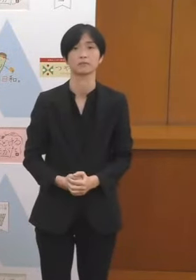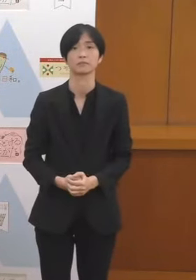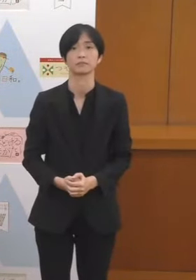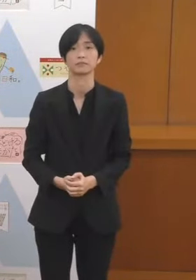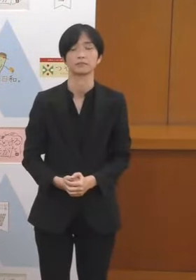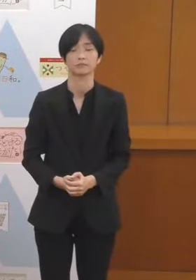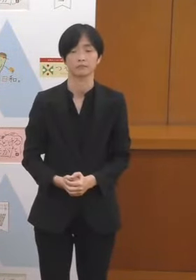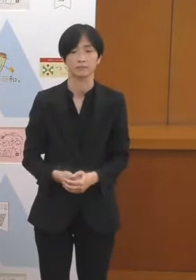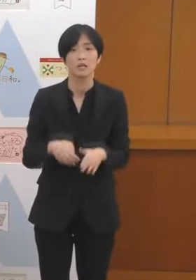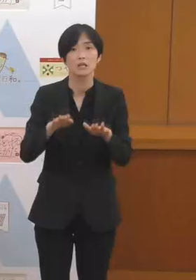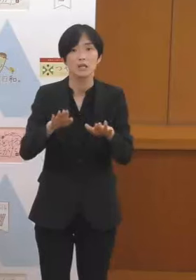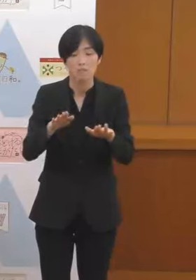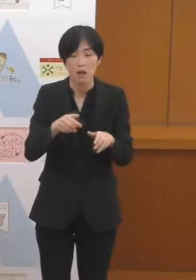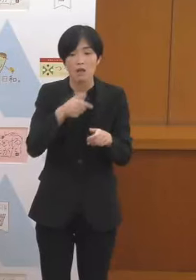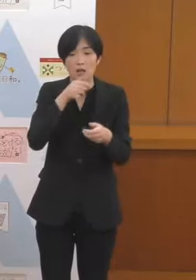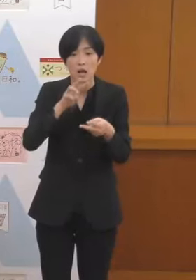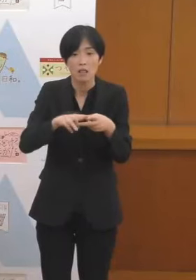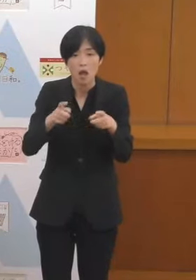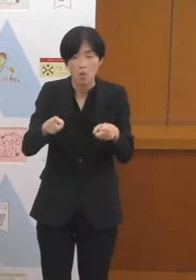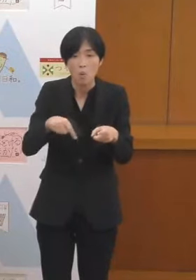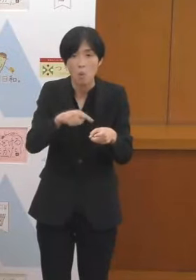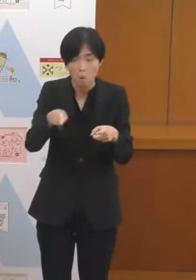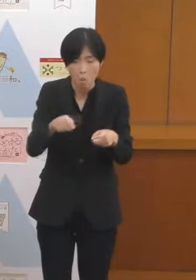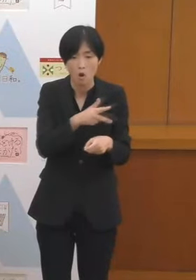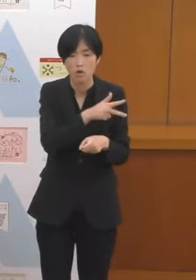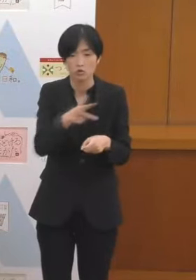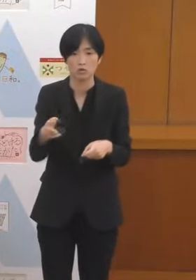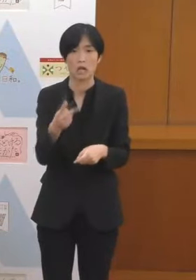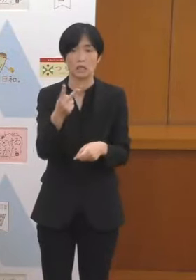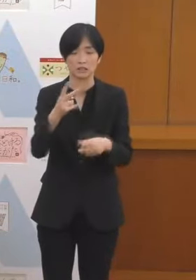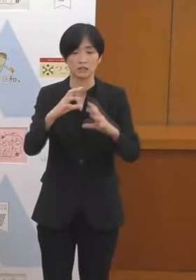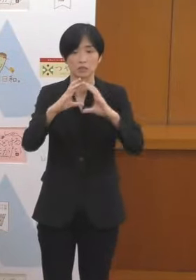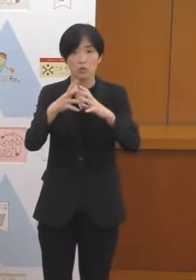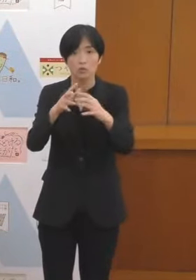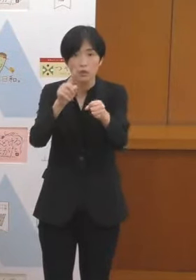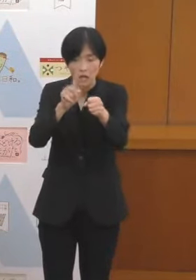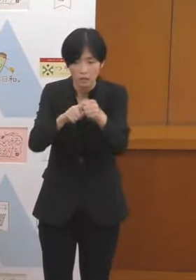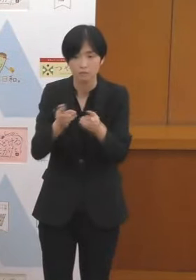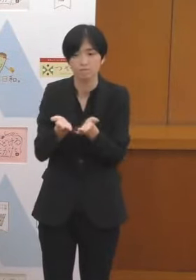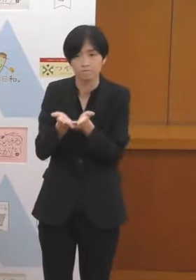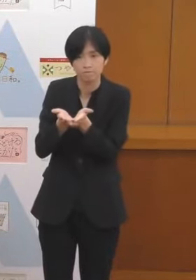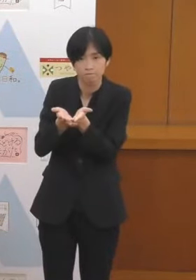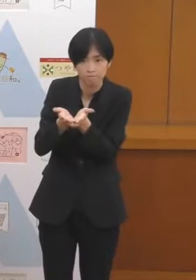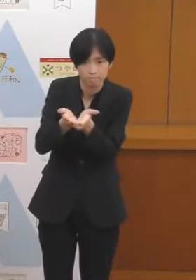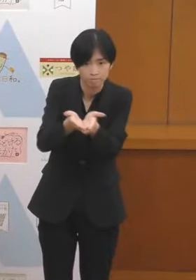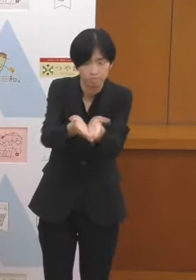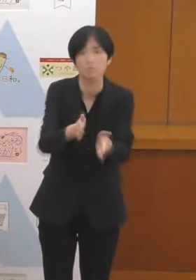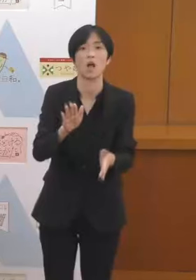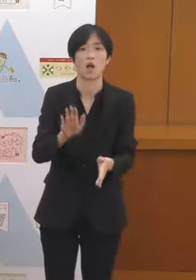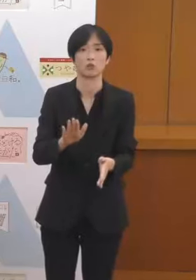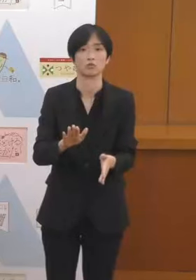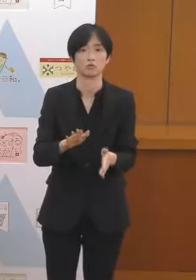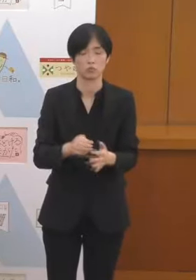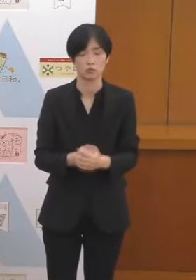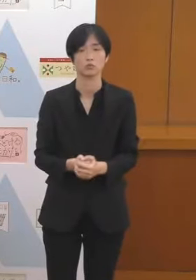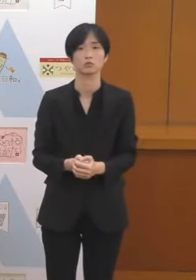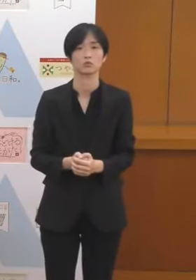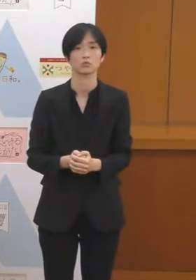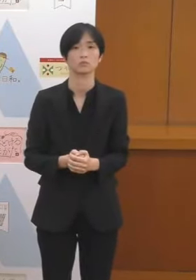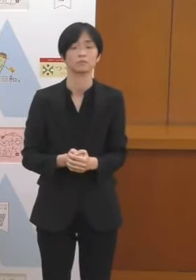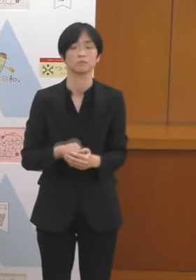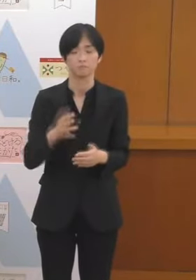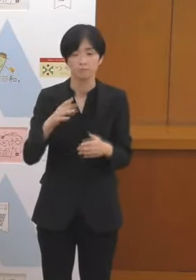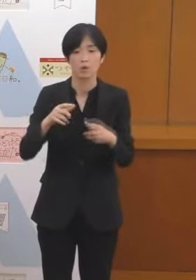え現在坂田港には衆2便の国際定期コンテナ行路が就航しておりますが